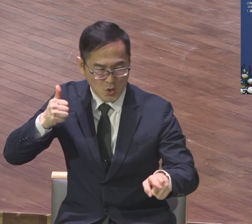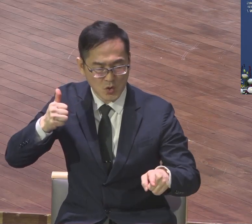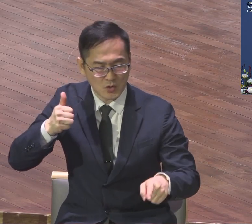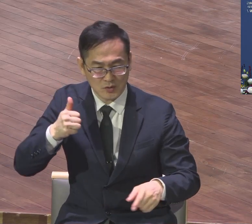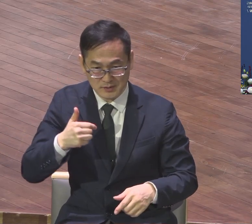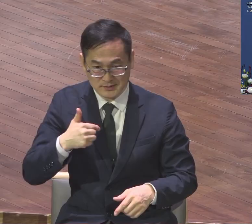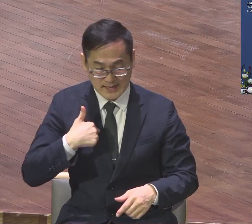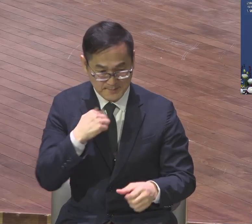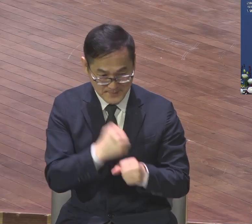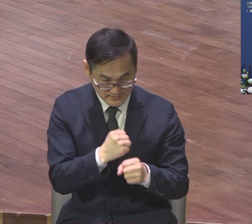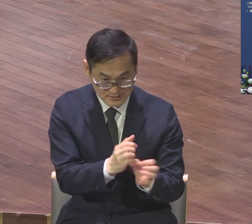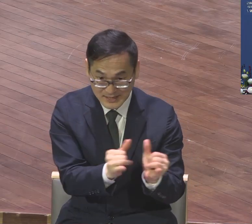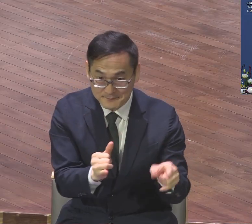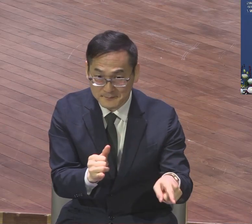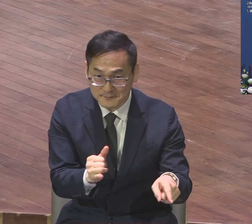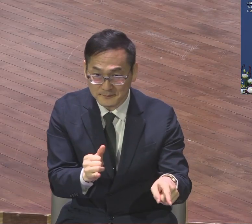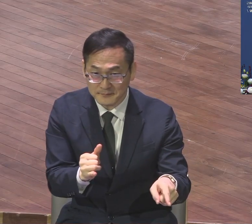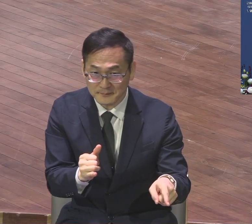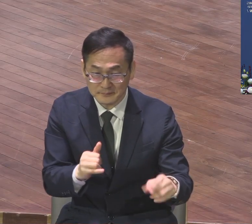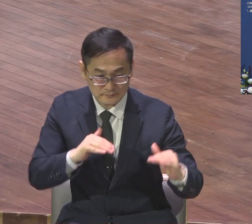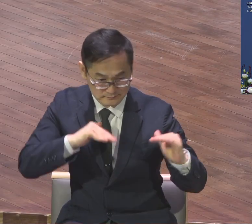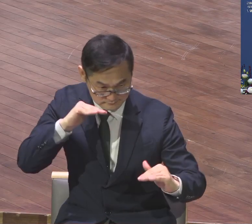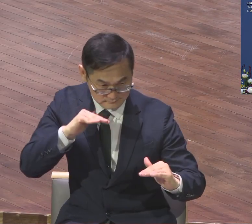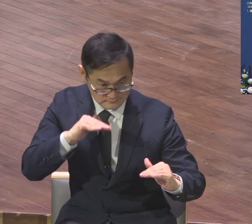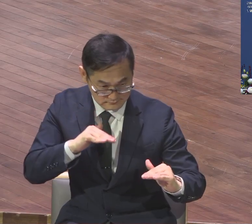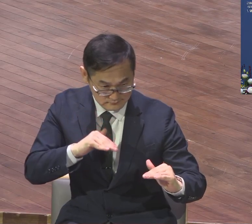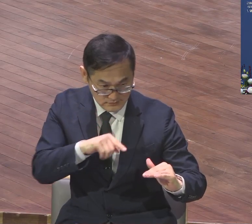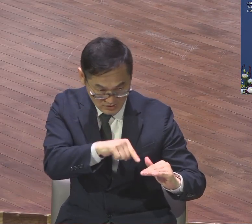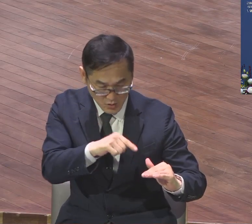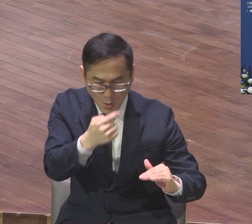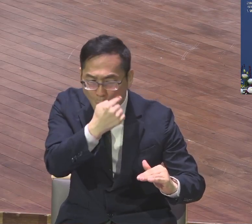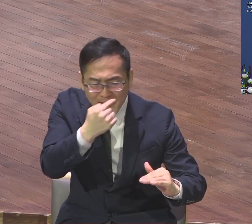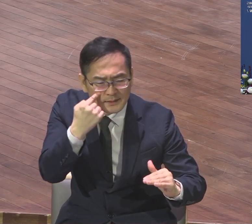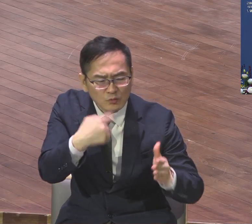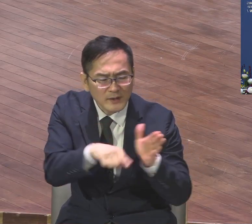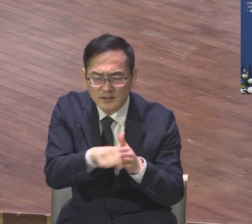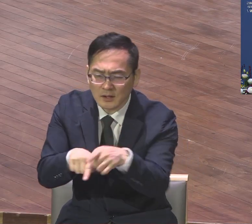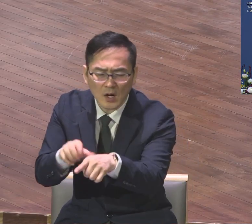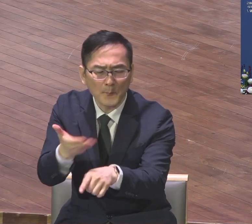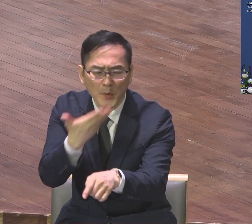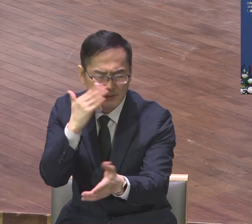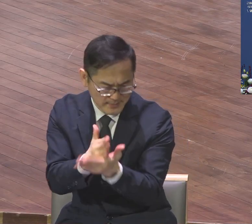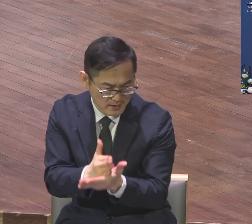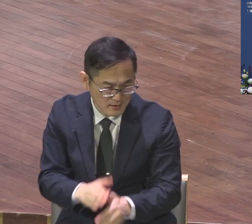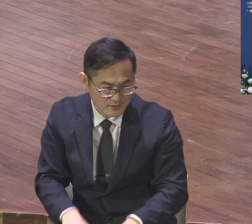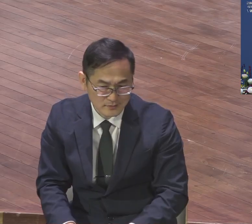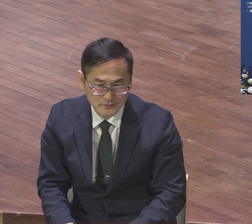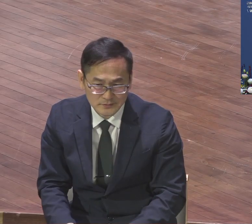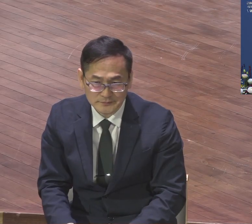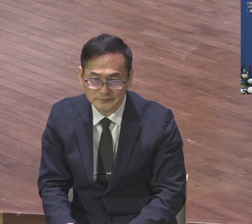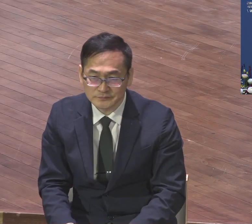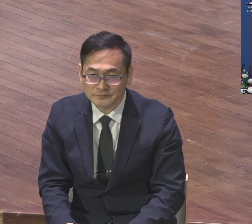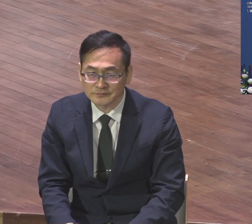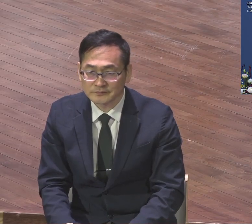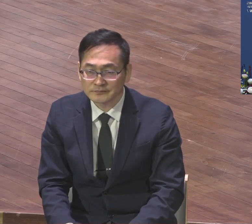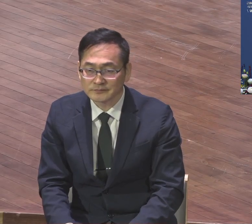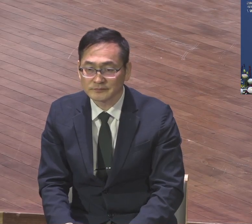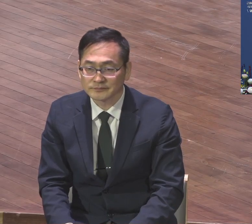약속이야. 창조주와 피조물의 약속. 너 피조물이 알겠지? 이거 건드리면 너 죽어. 너와 내 약속이야.